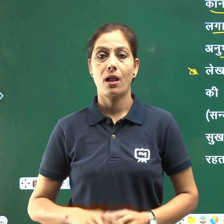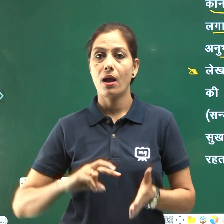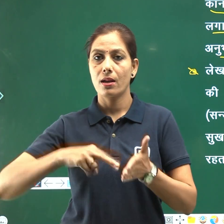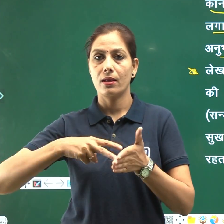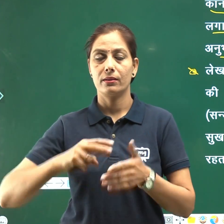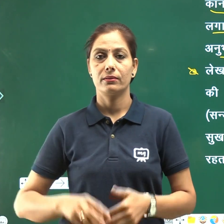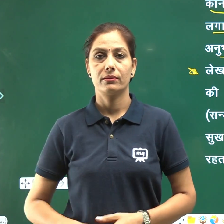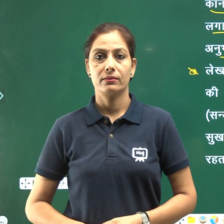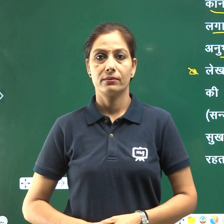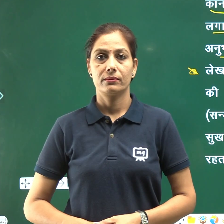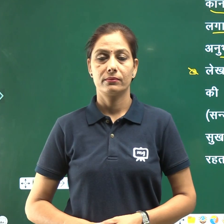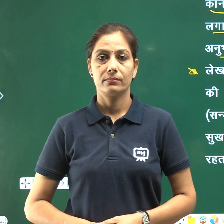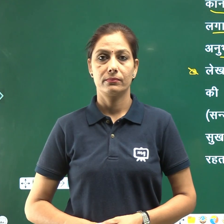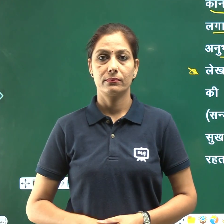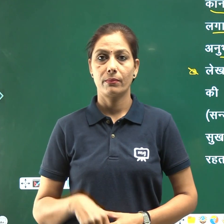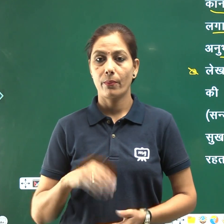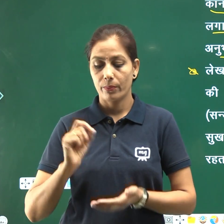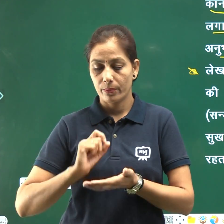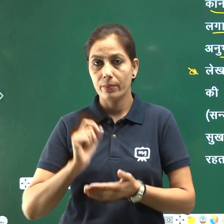अर्थात कालिदास ने